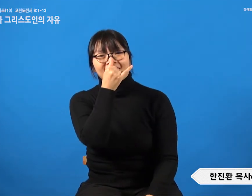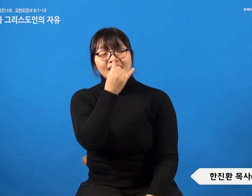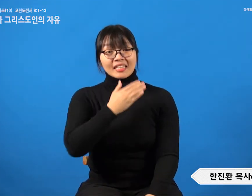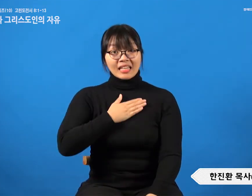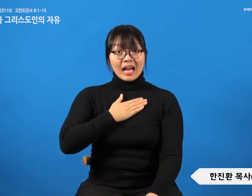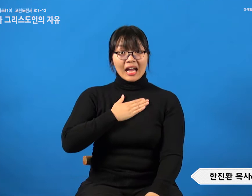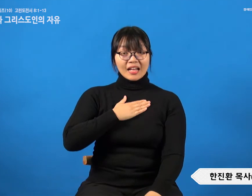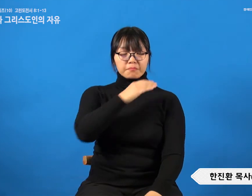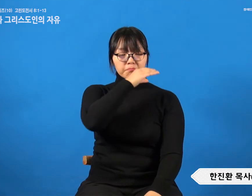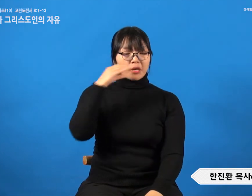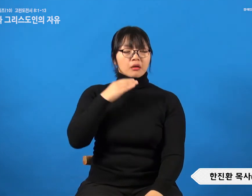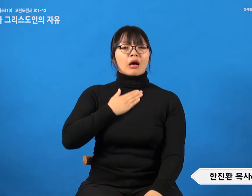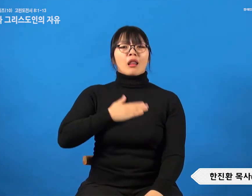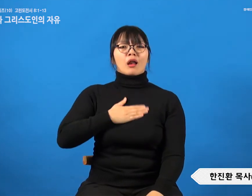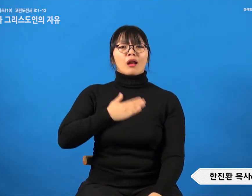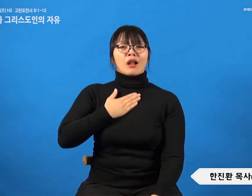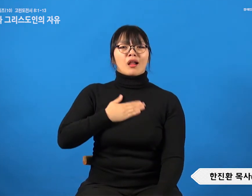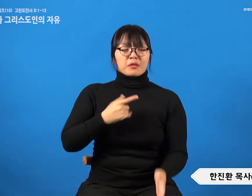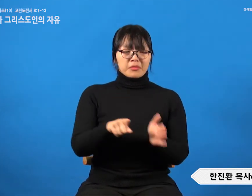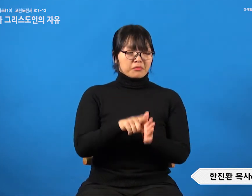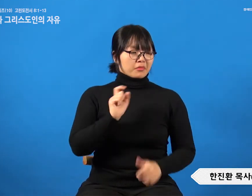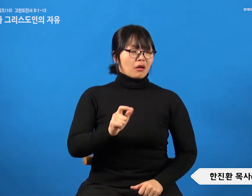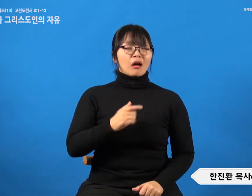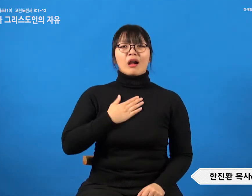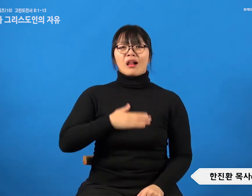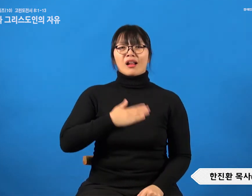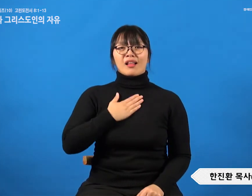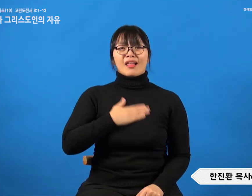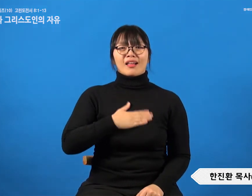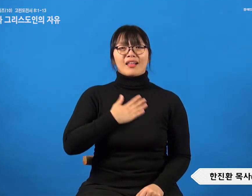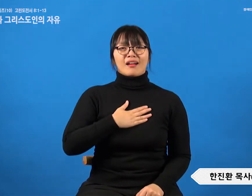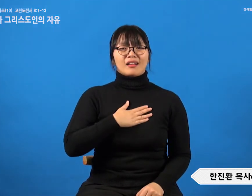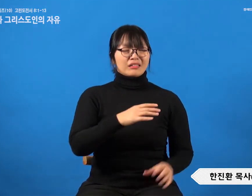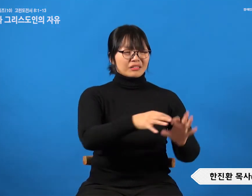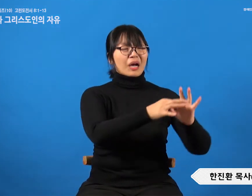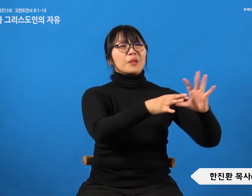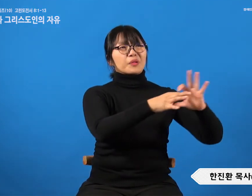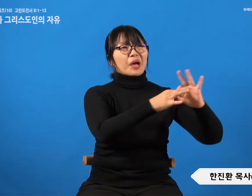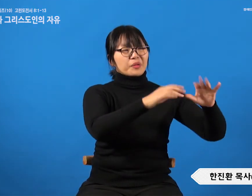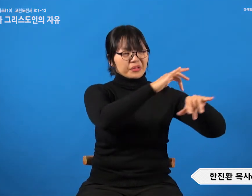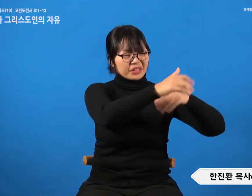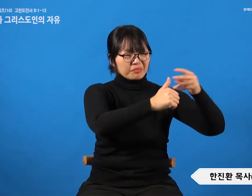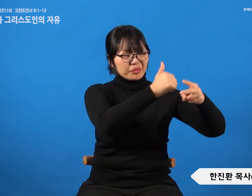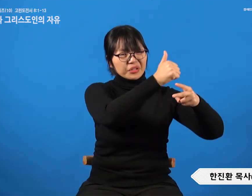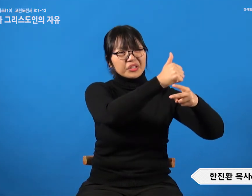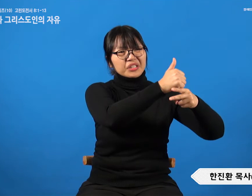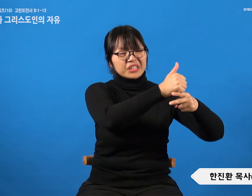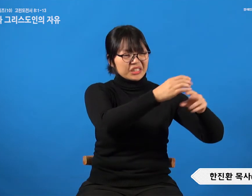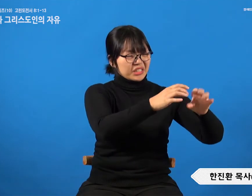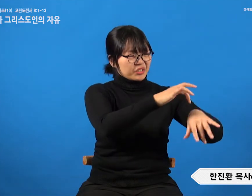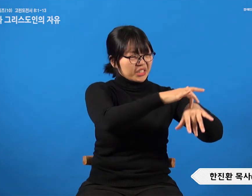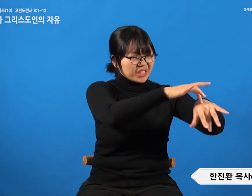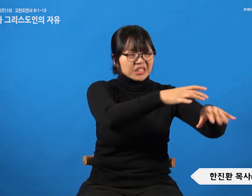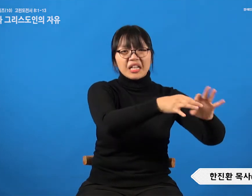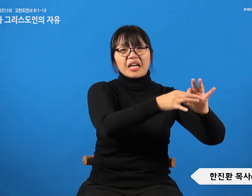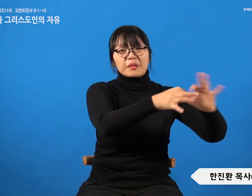우리는 바른 지식이 있어서 그 아무것도 아니고 그냥 평범한 음식이기 때문에 그래서 먹는 것인데, 이 바른 지식이